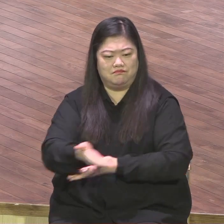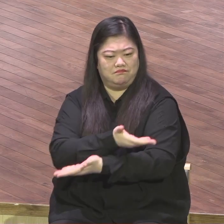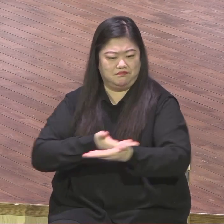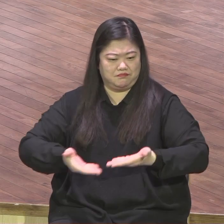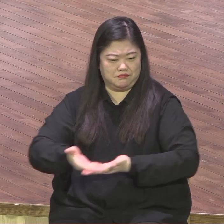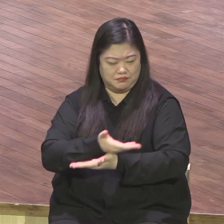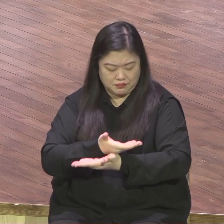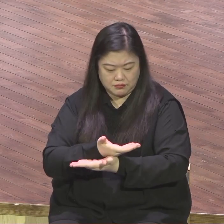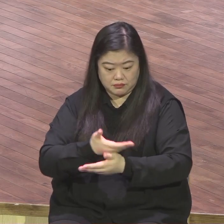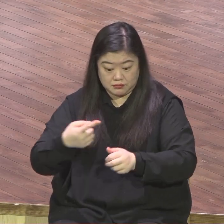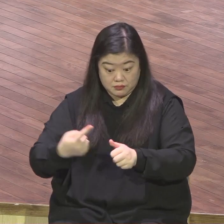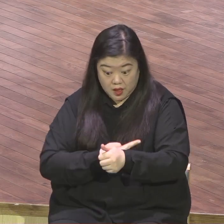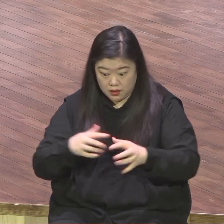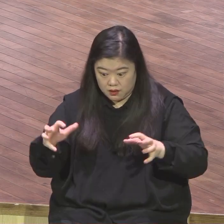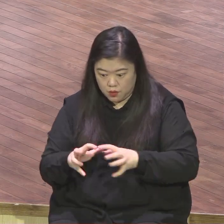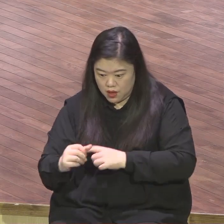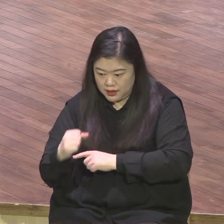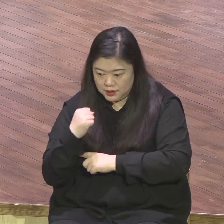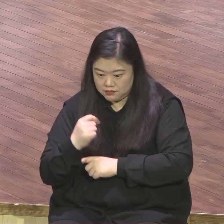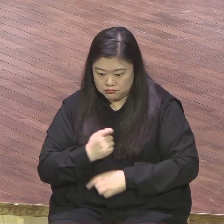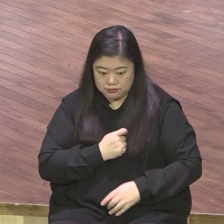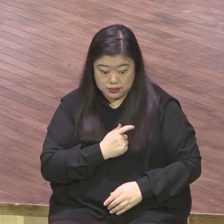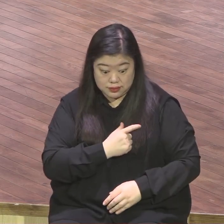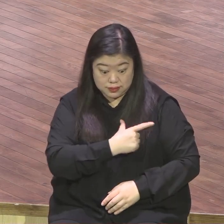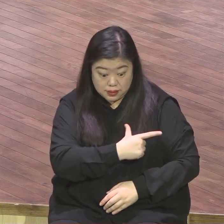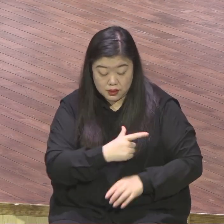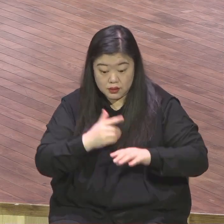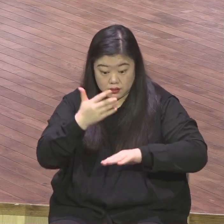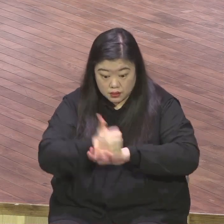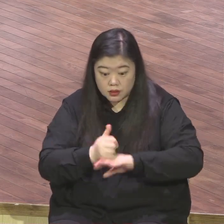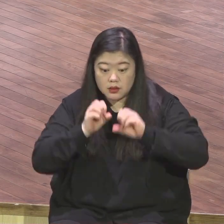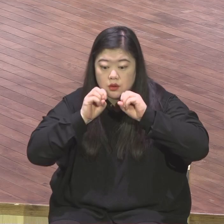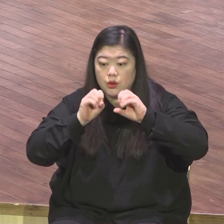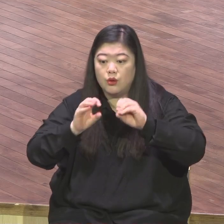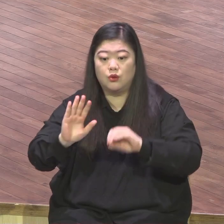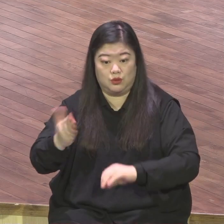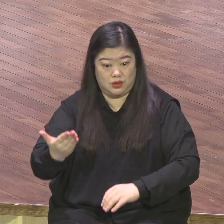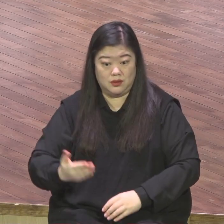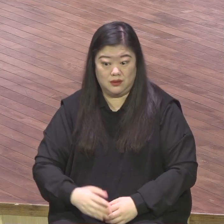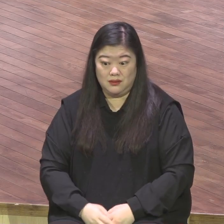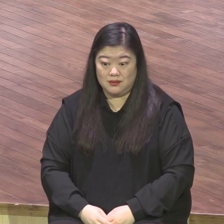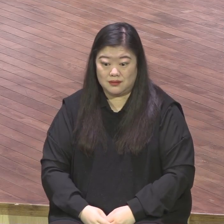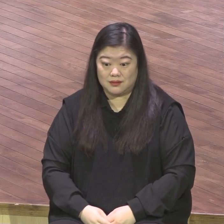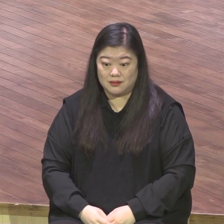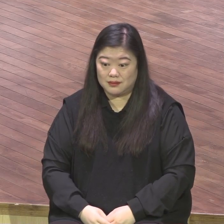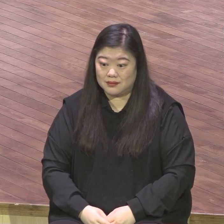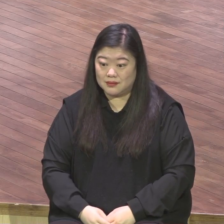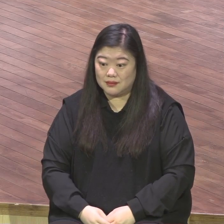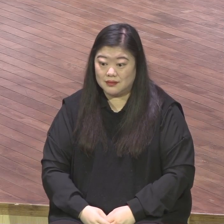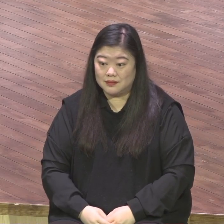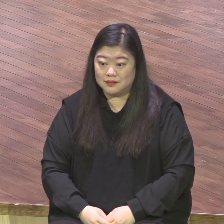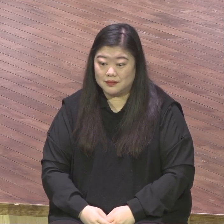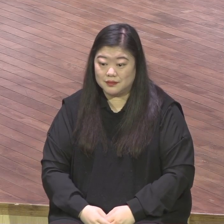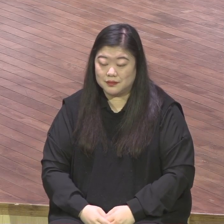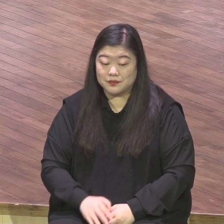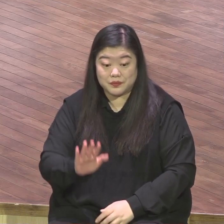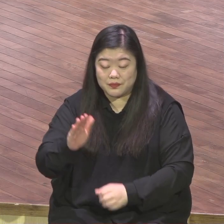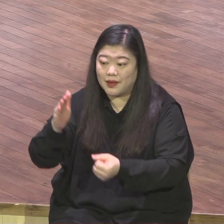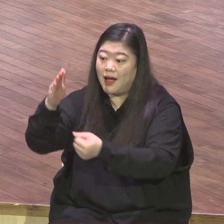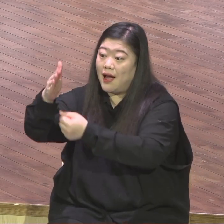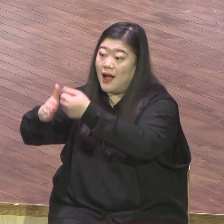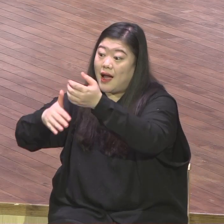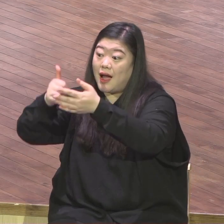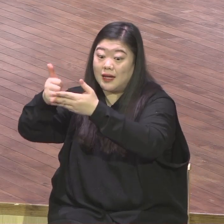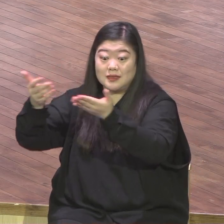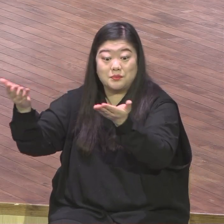현장의 치유 운동. 저절로 되게 되어 있어요. 하나님의 일은요, 하나님의 계획은 믿는